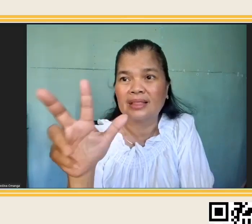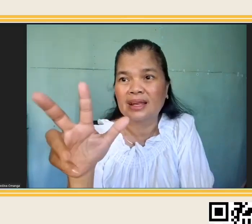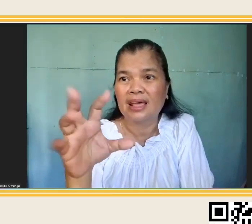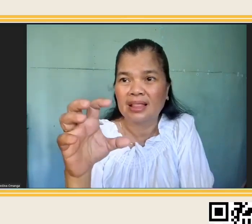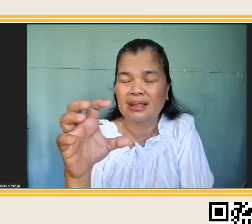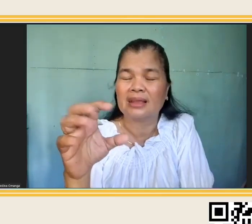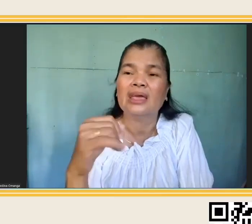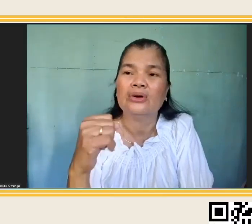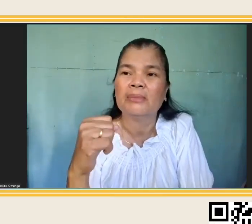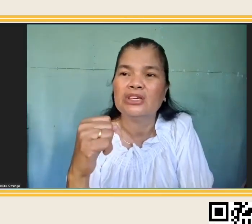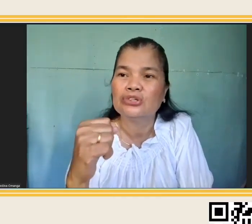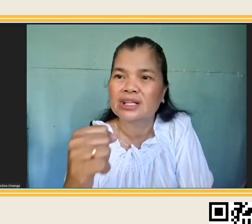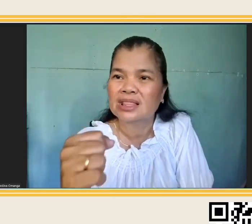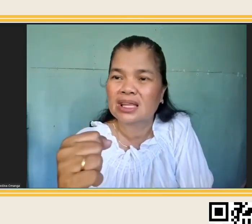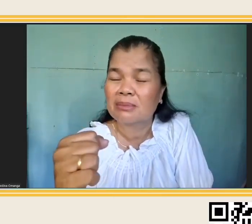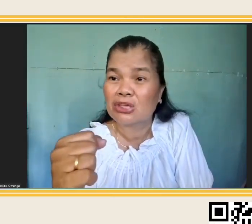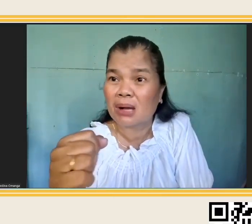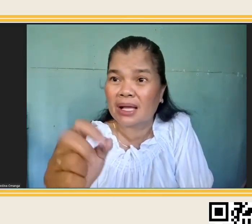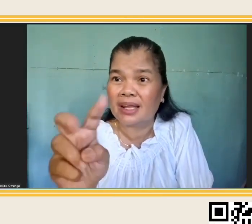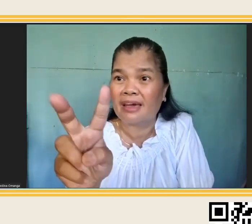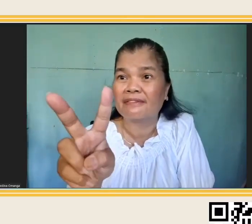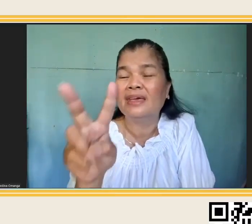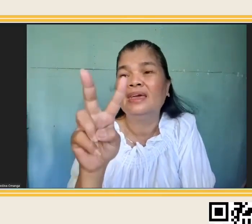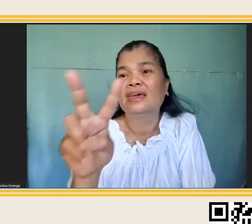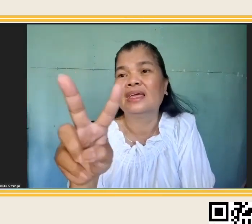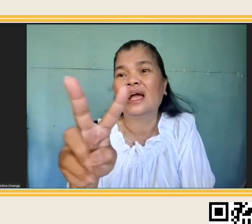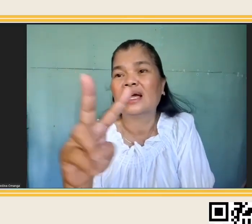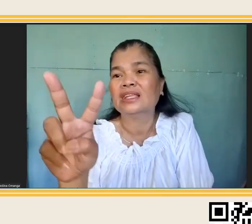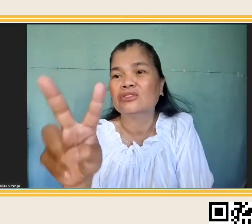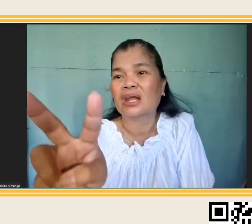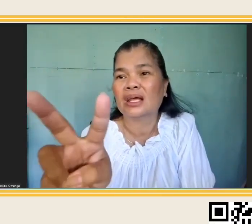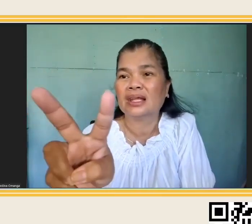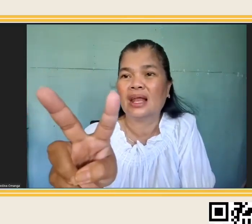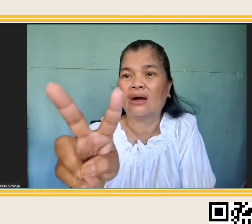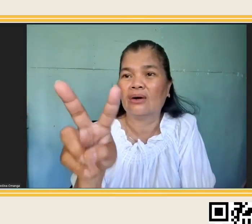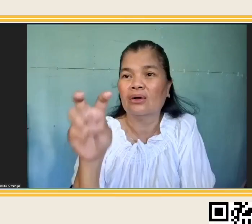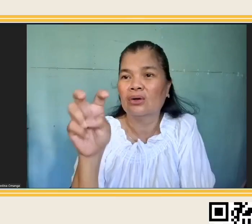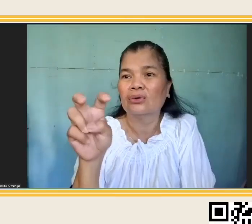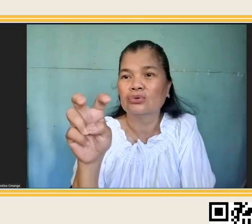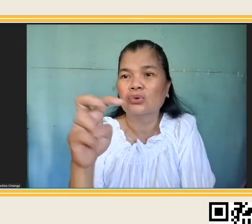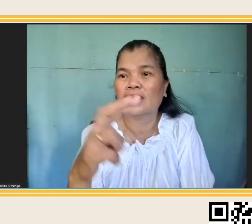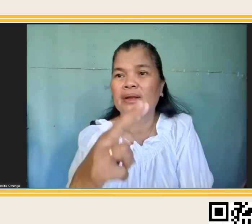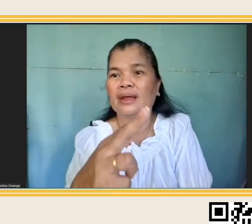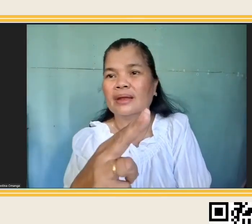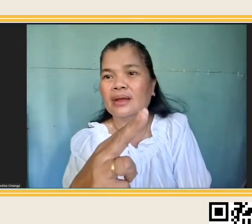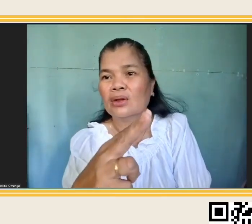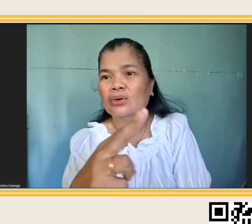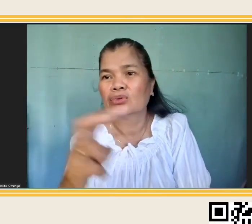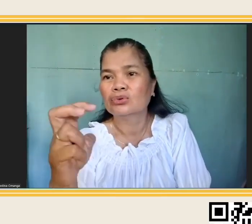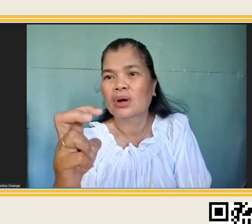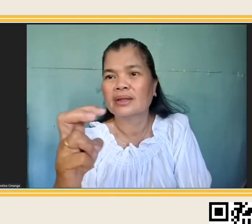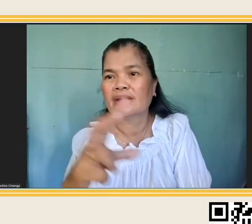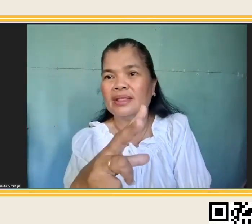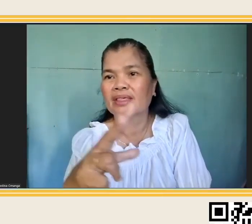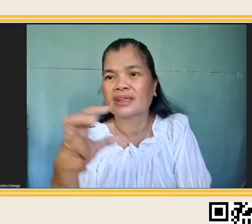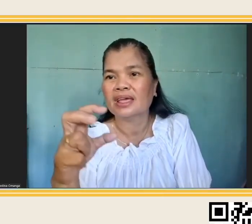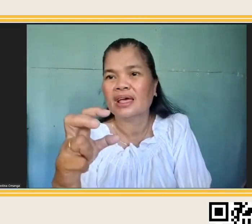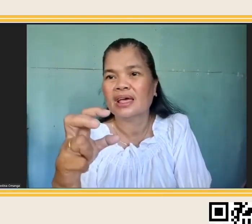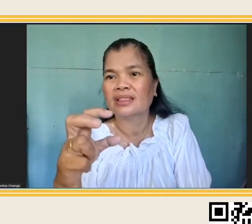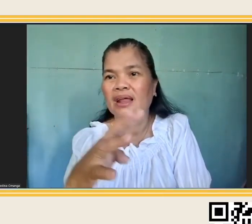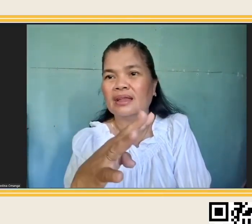200. 300. Ngayon, may shortcut na naman yung mga deaf. Ginaganito na lang nila. 200.